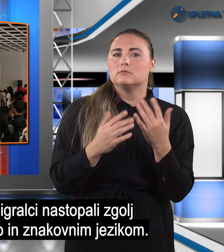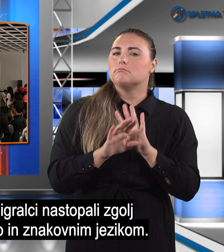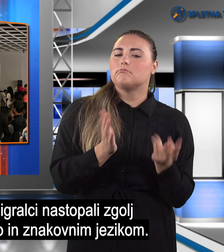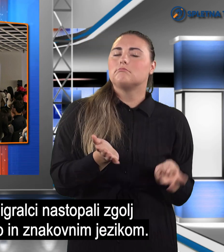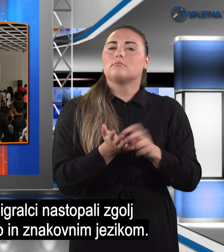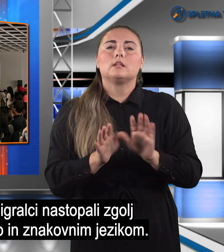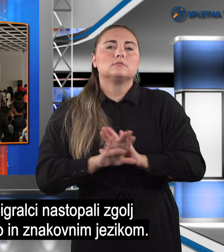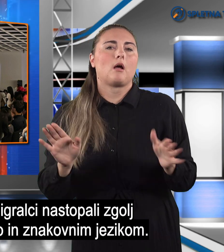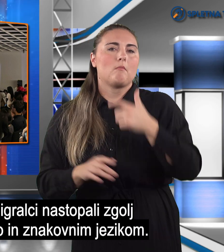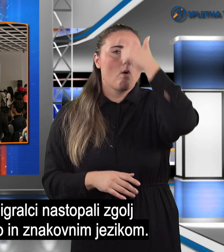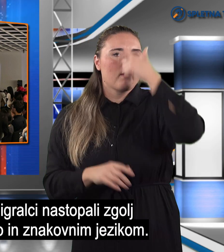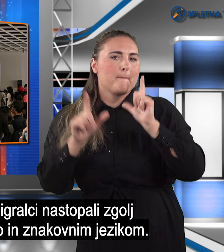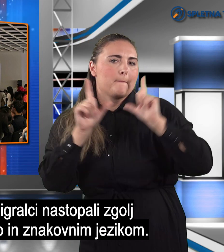mimiko in znakovnim jezikom.